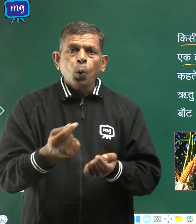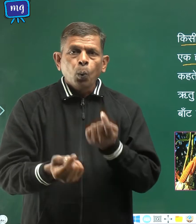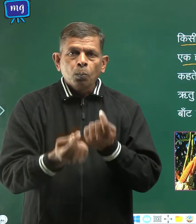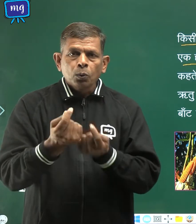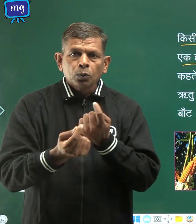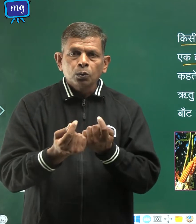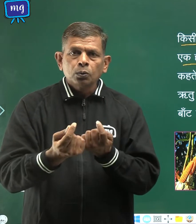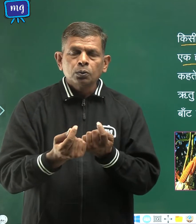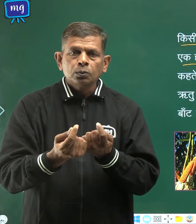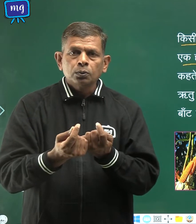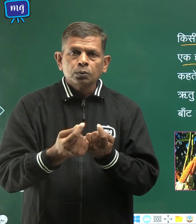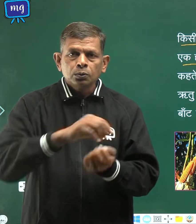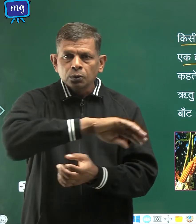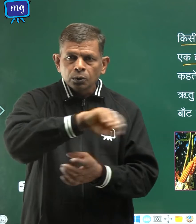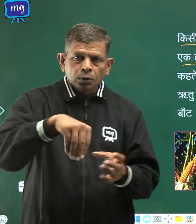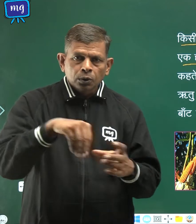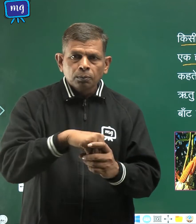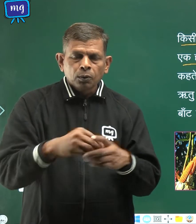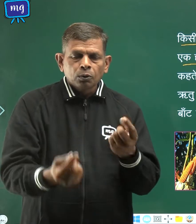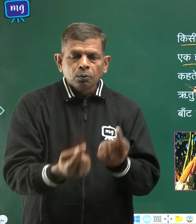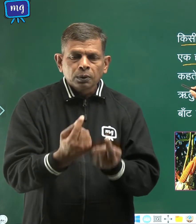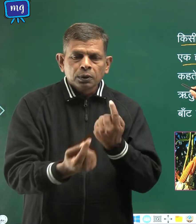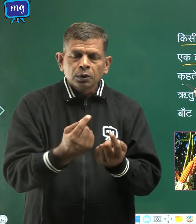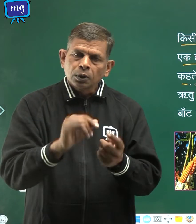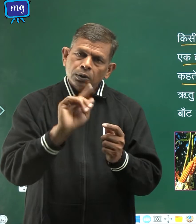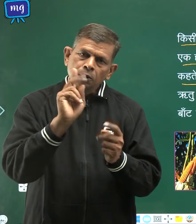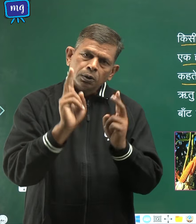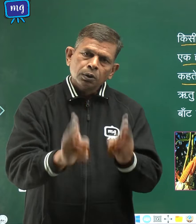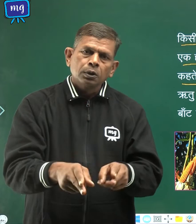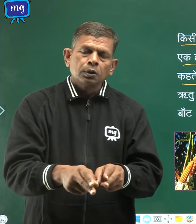पौधों को फसल कहते हैं।